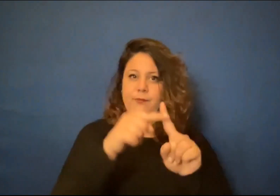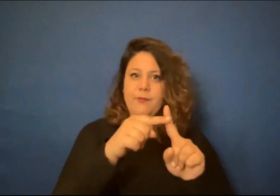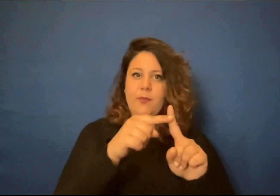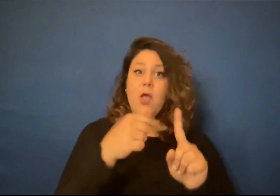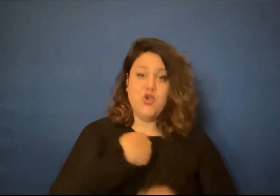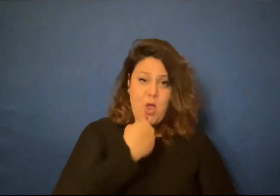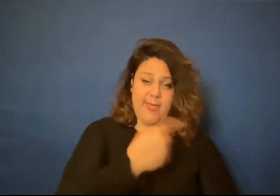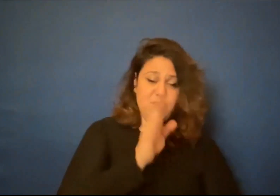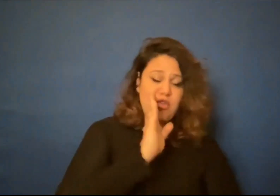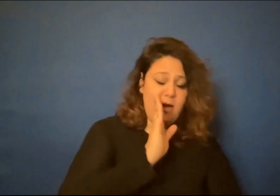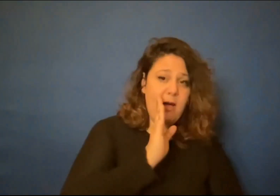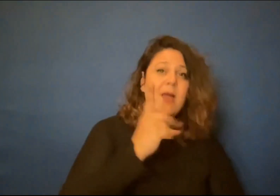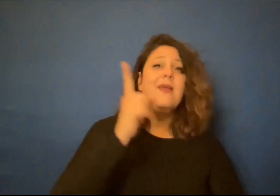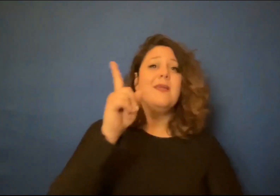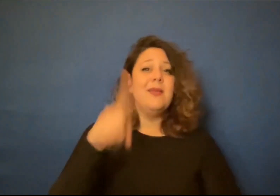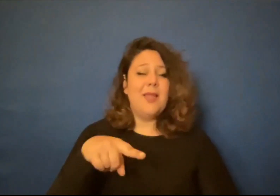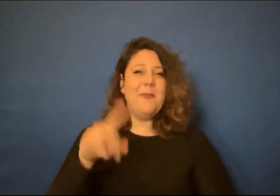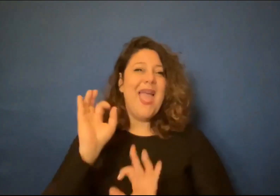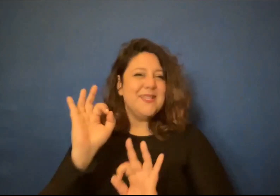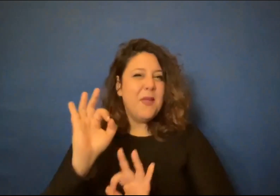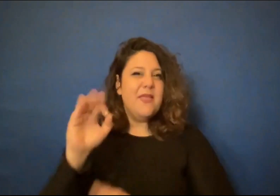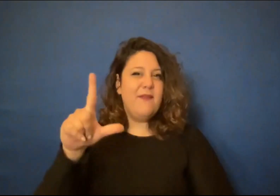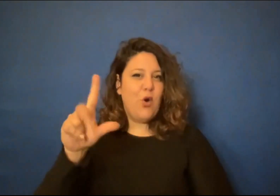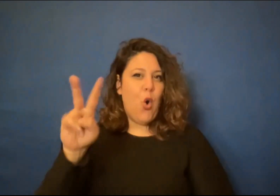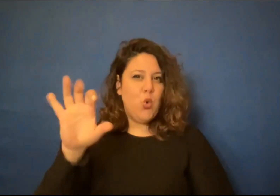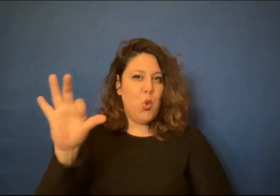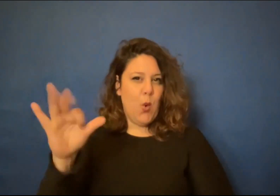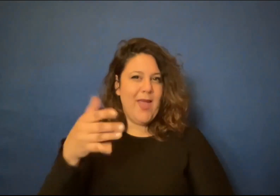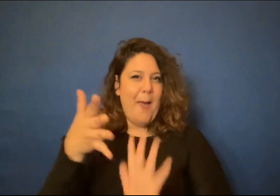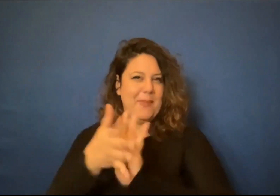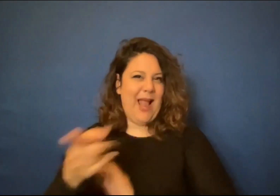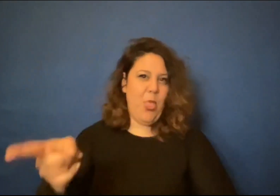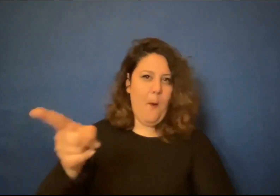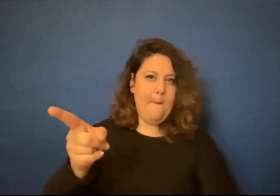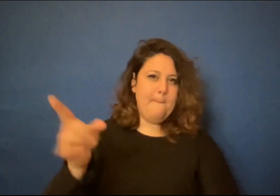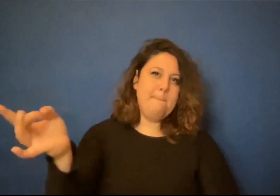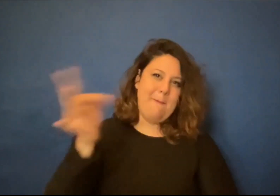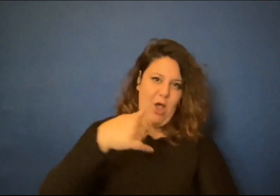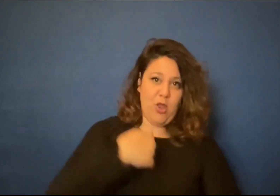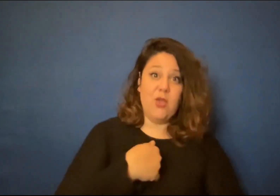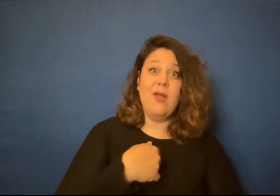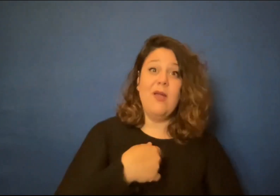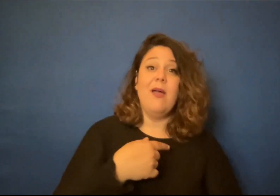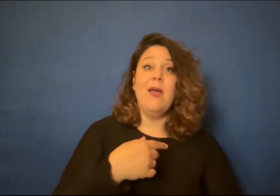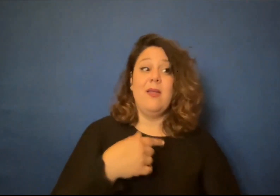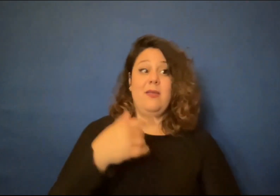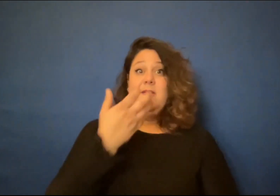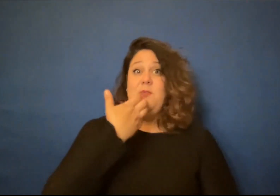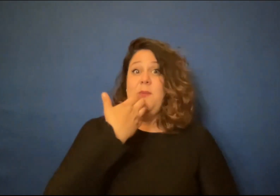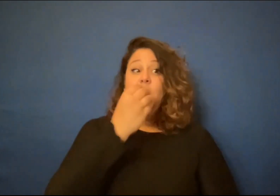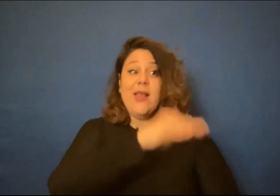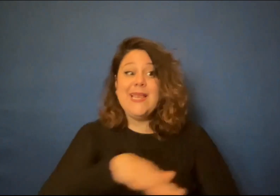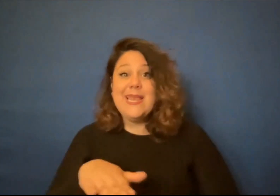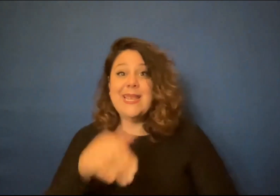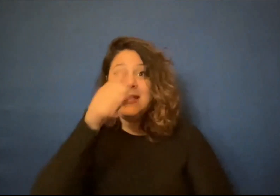yo y lo ha dicho incluso más específicamente Luis que yo, que podemos observar en niños ciertos